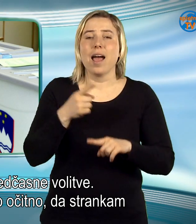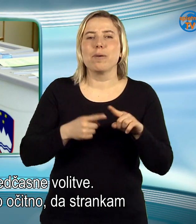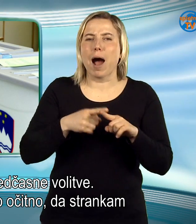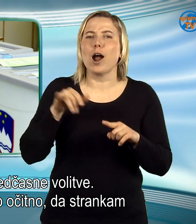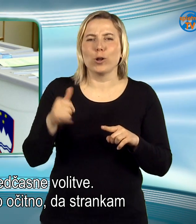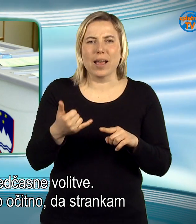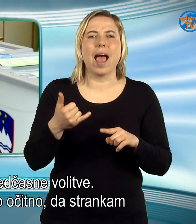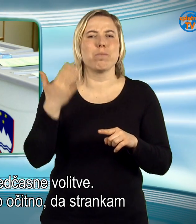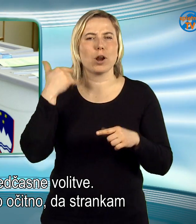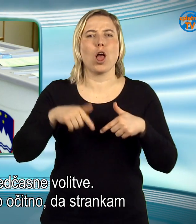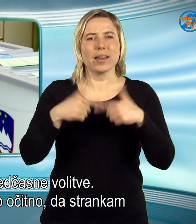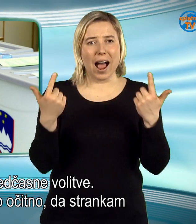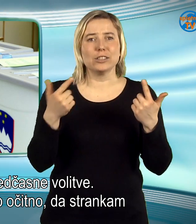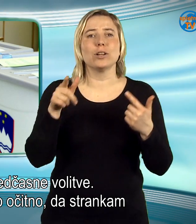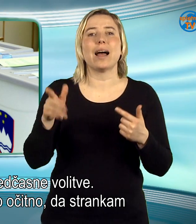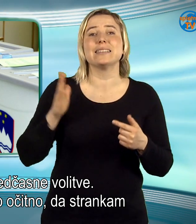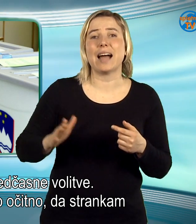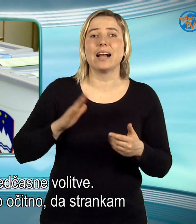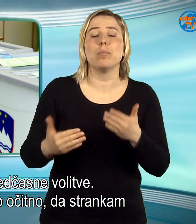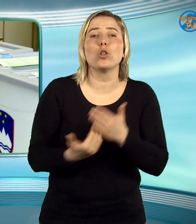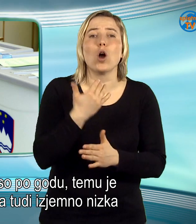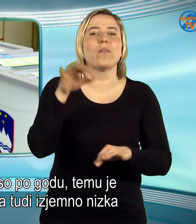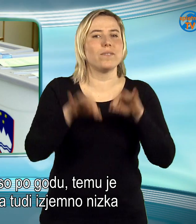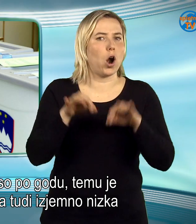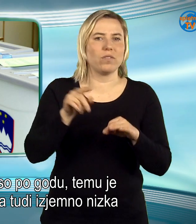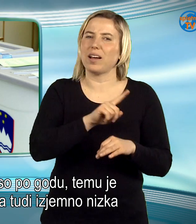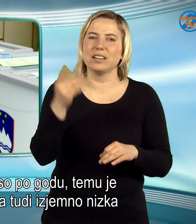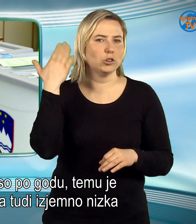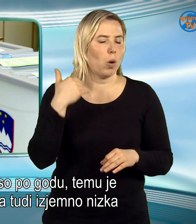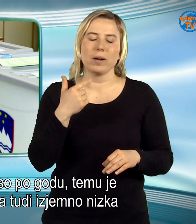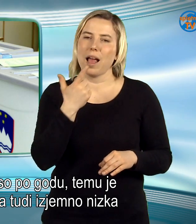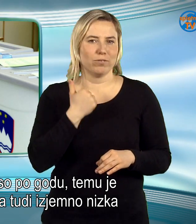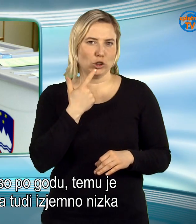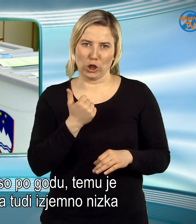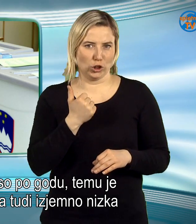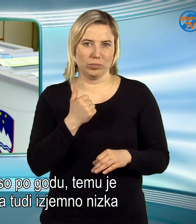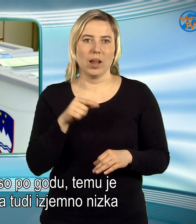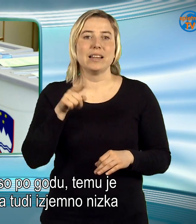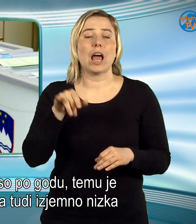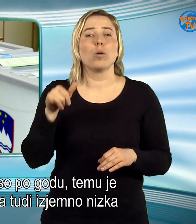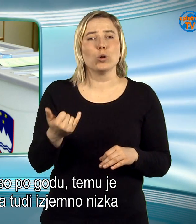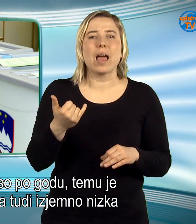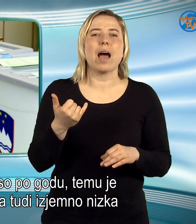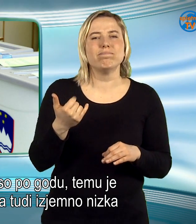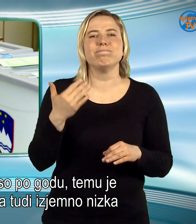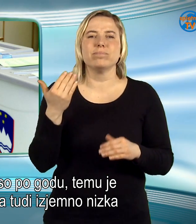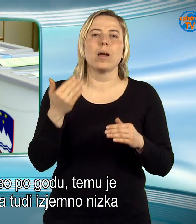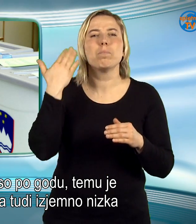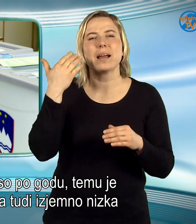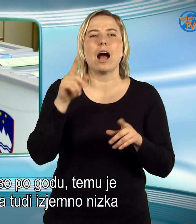Kmalu je postalo očitno, da strankam nove volitve niso po godu. Temu je najbrž botrovala tudi izjemno